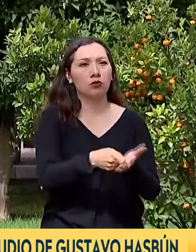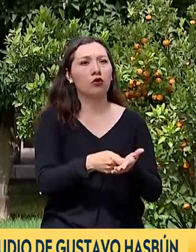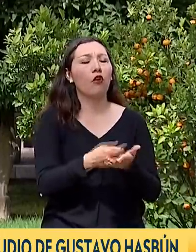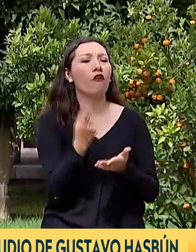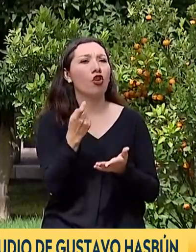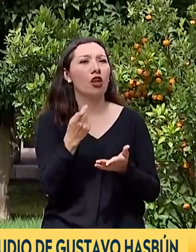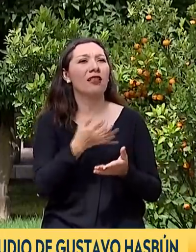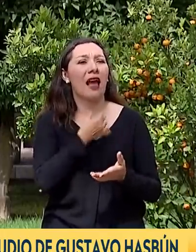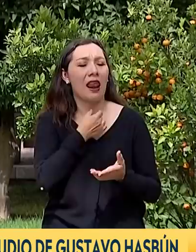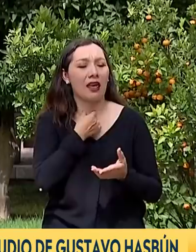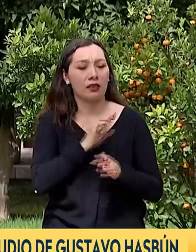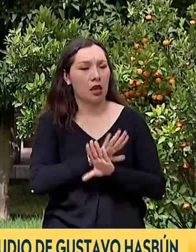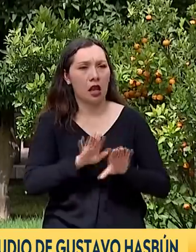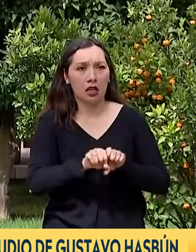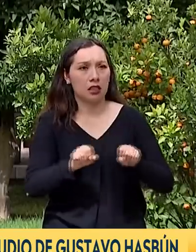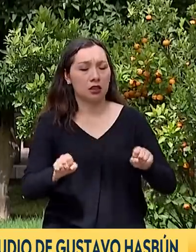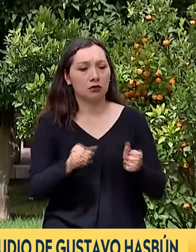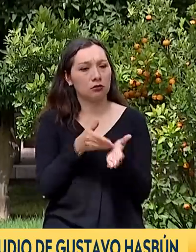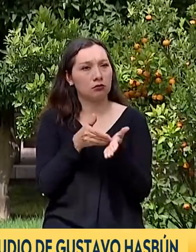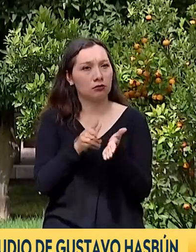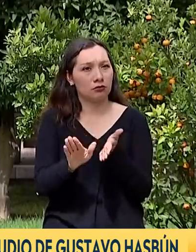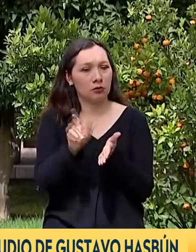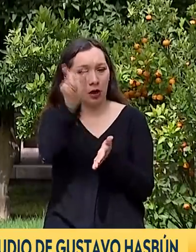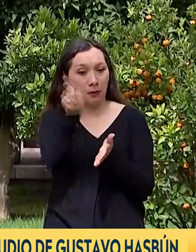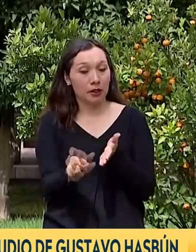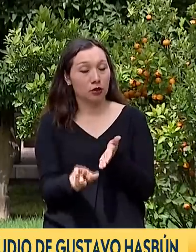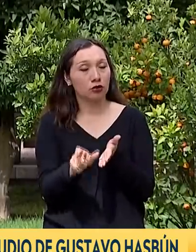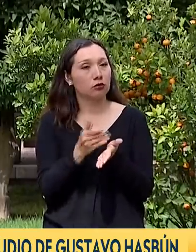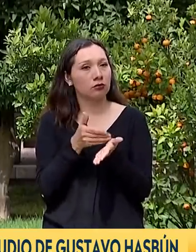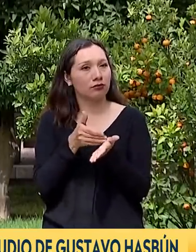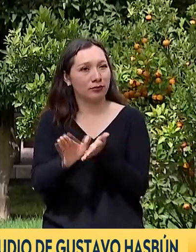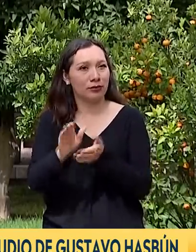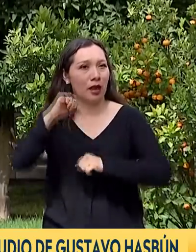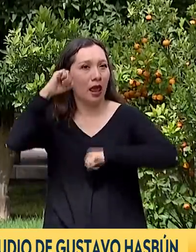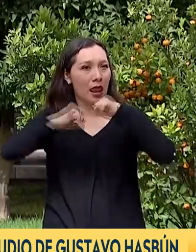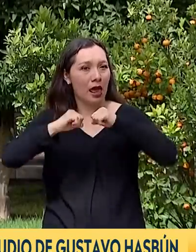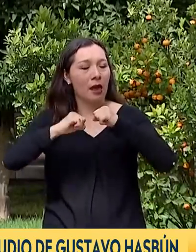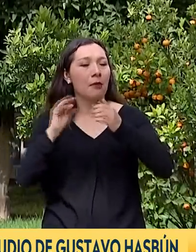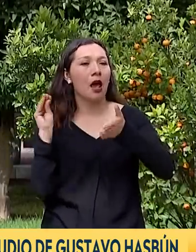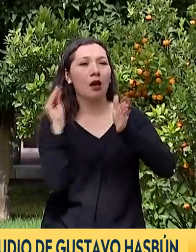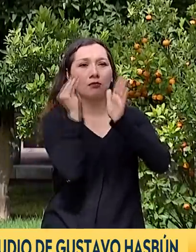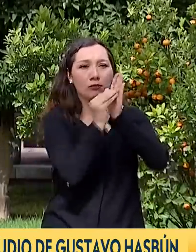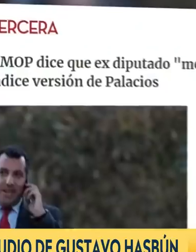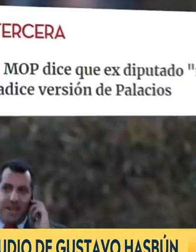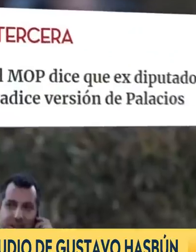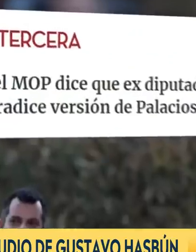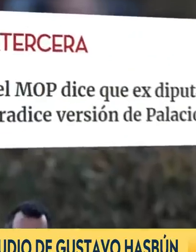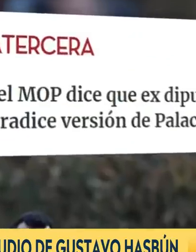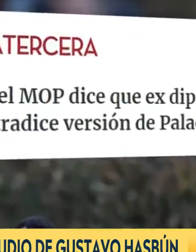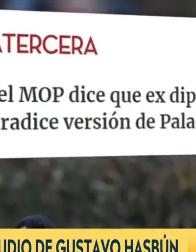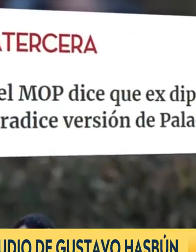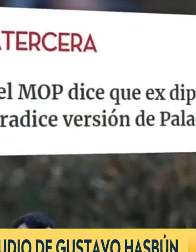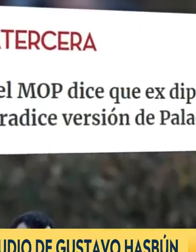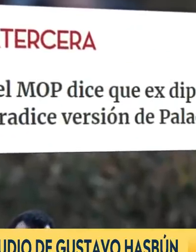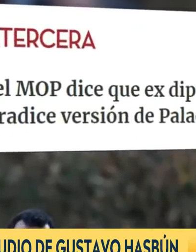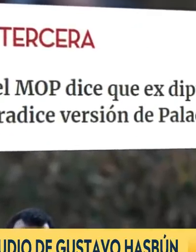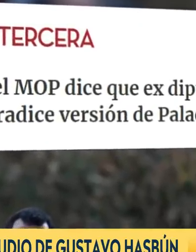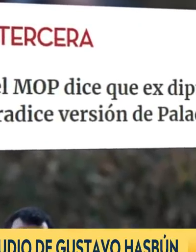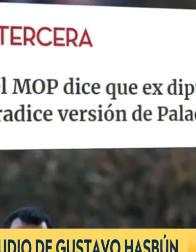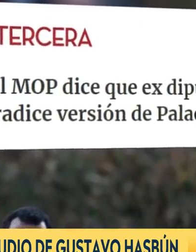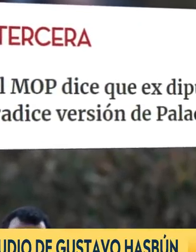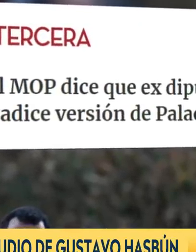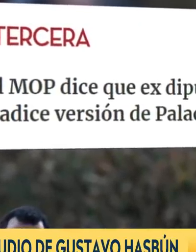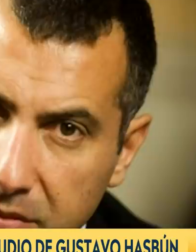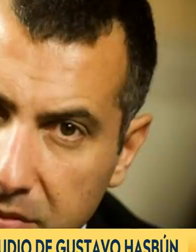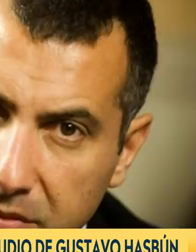garantía correspondientes. Se eliminó a esa persona y a esa empresa del registro de contratistas. Por ahora el llamado caso